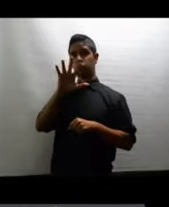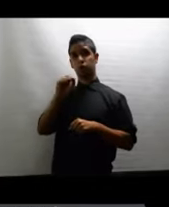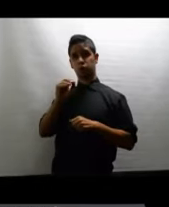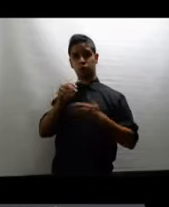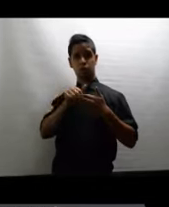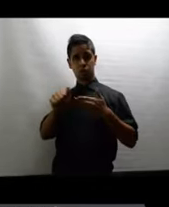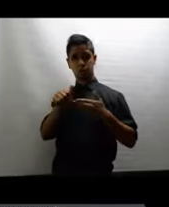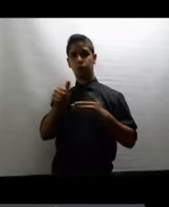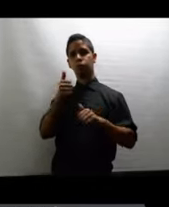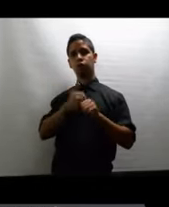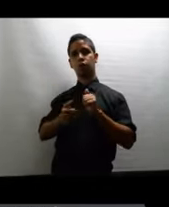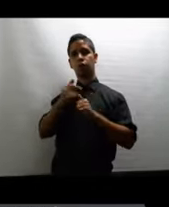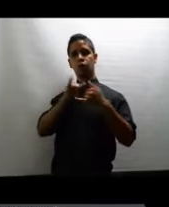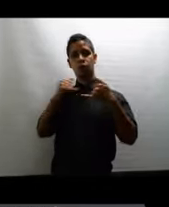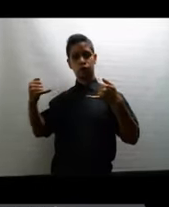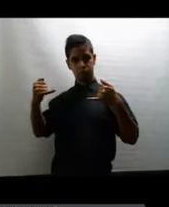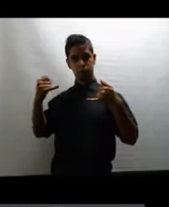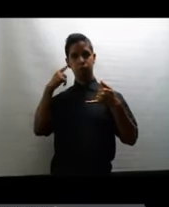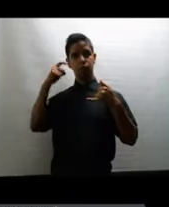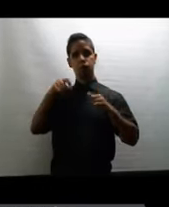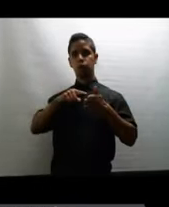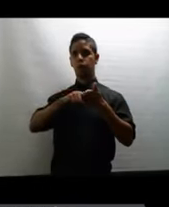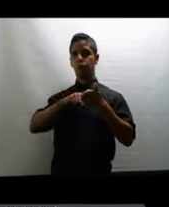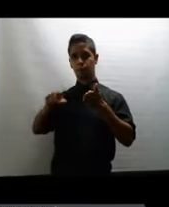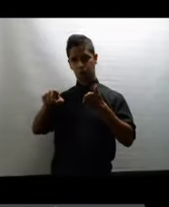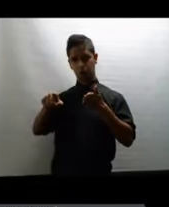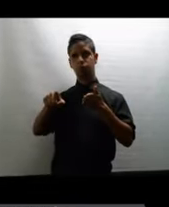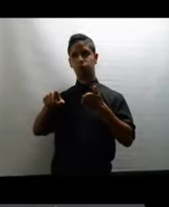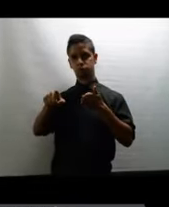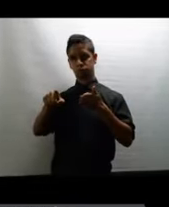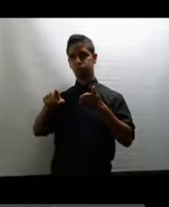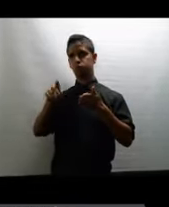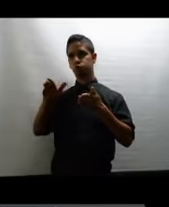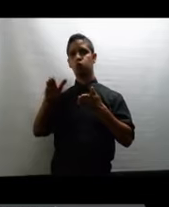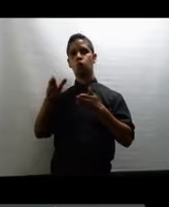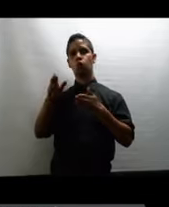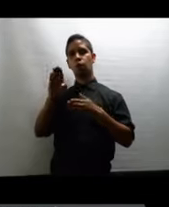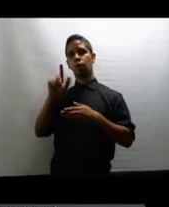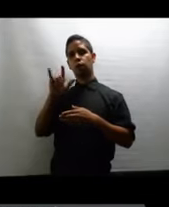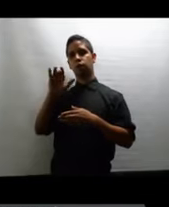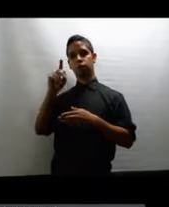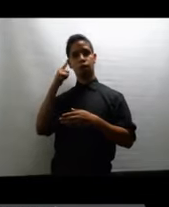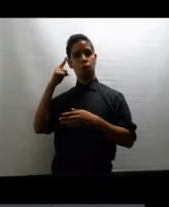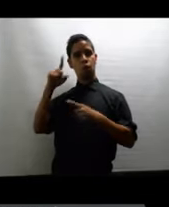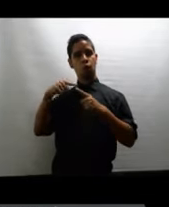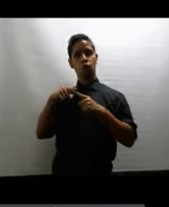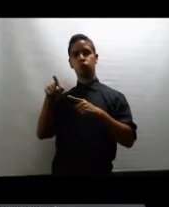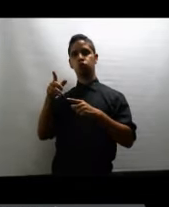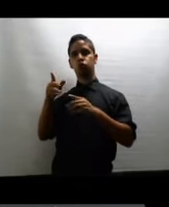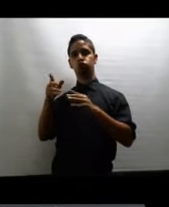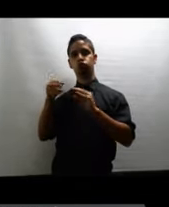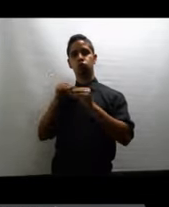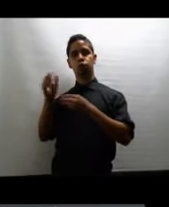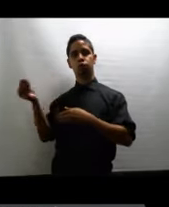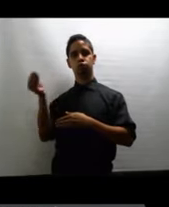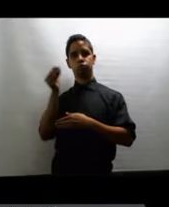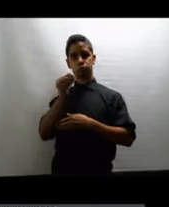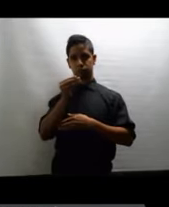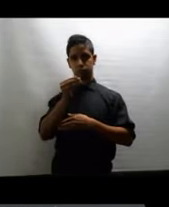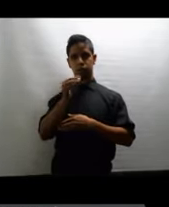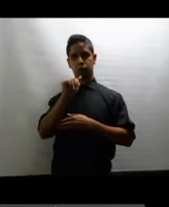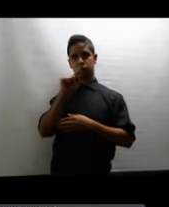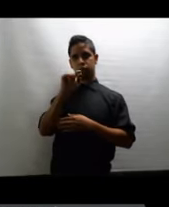$650 por línea. Wow. Para pagar la penalidad y el balance de tu equipo cuando traes tu teléfono en trading y activas uno